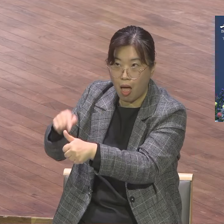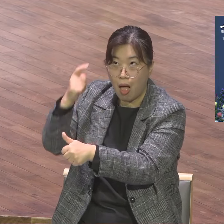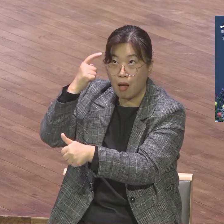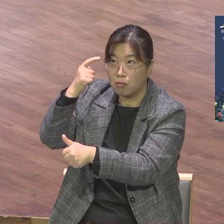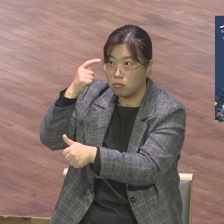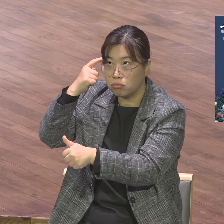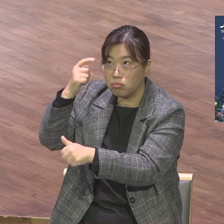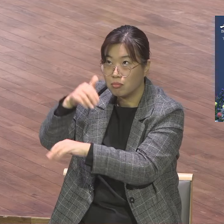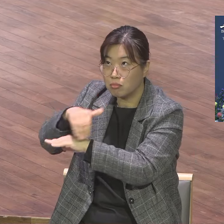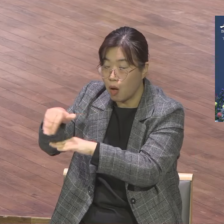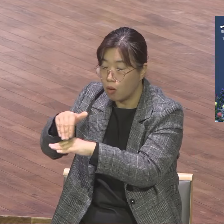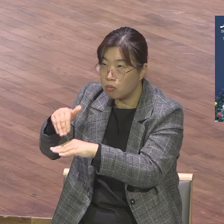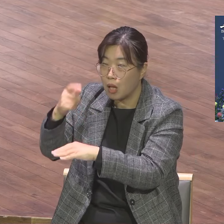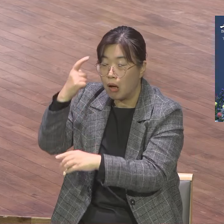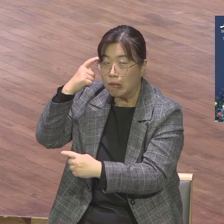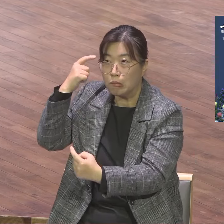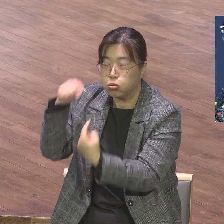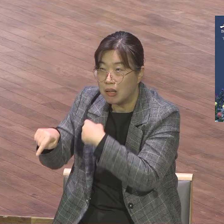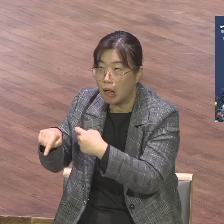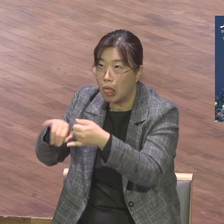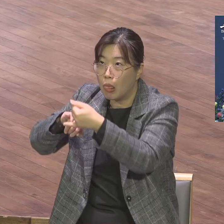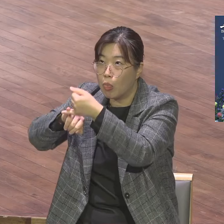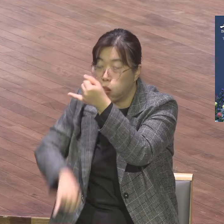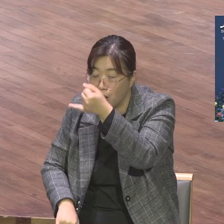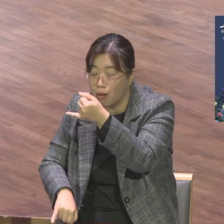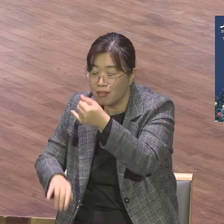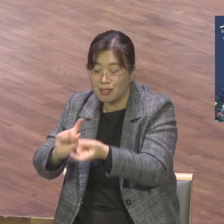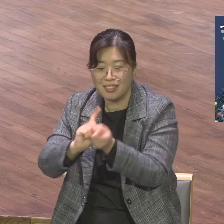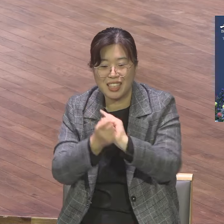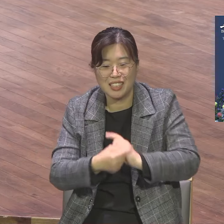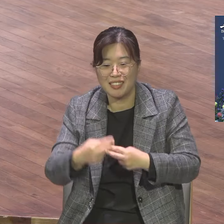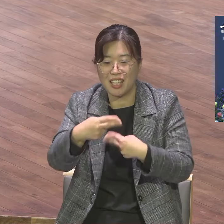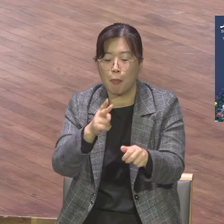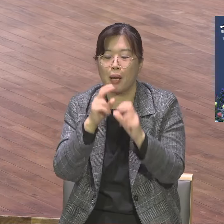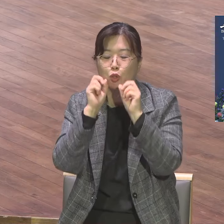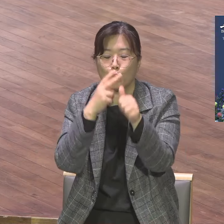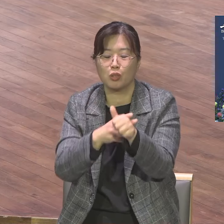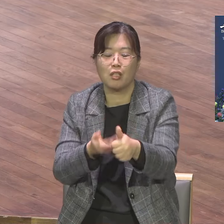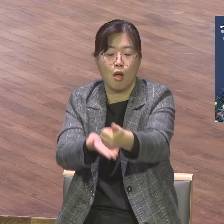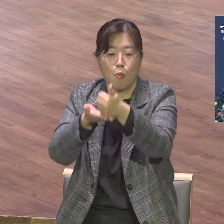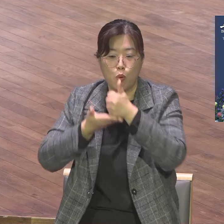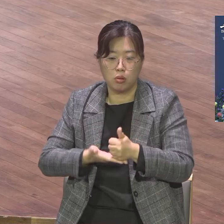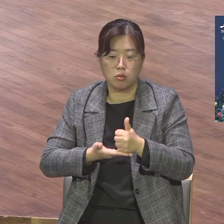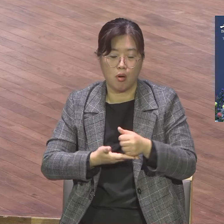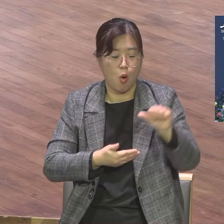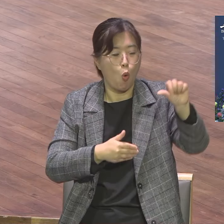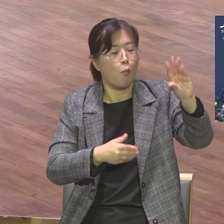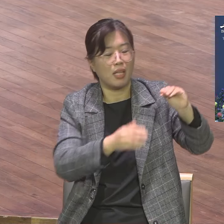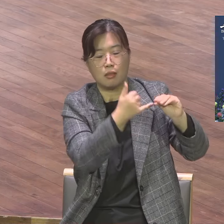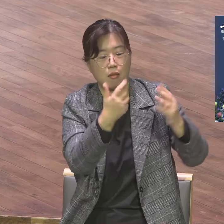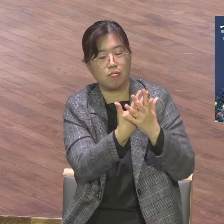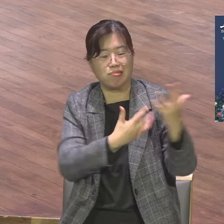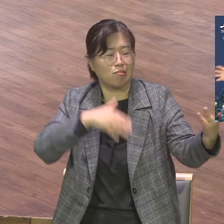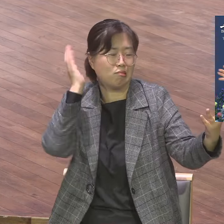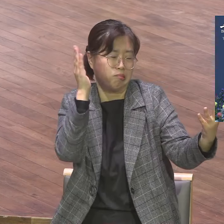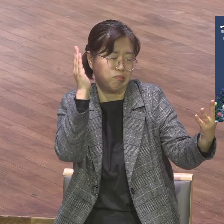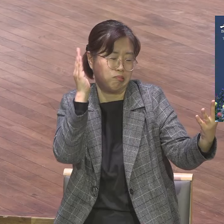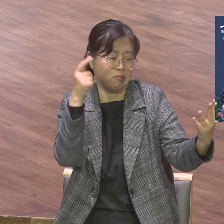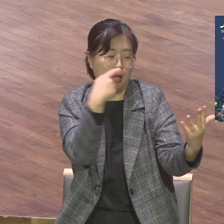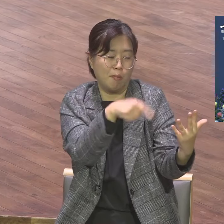경비들이가 다 상찰한테 와서 내시 원색 복음 증거다. 얼마나 좋아하는지. 이 DTS 하게 되면요 자기들 나라 가가지고